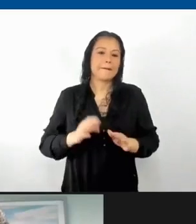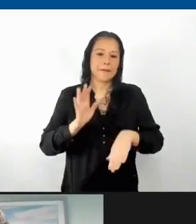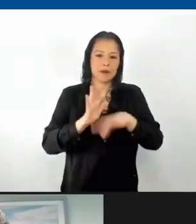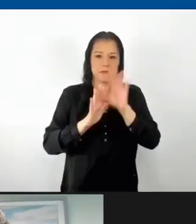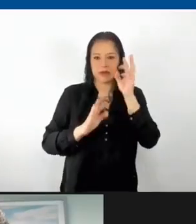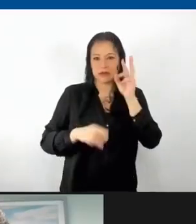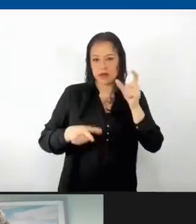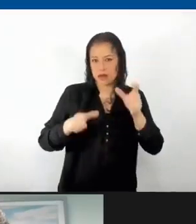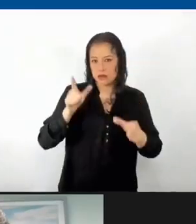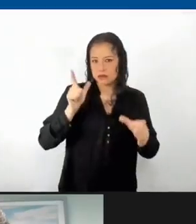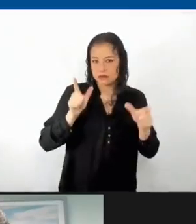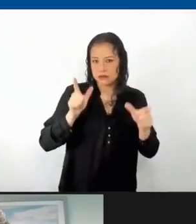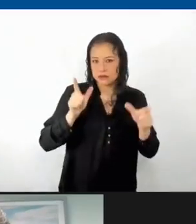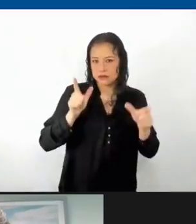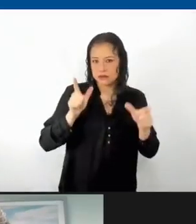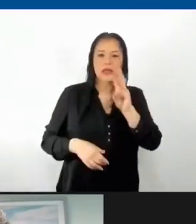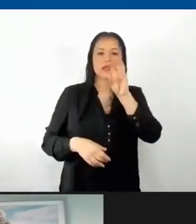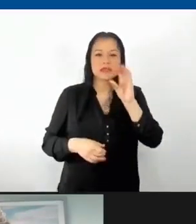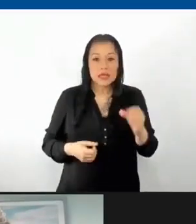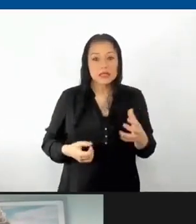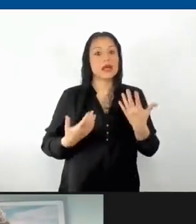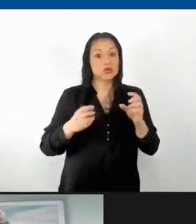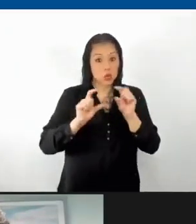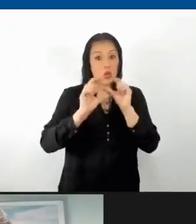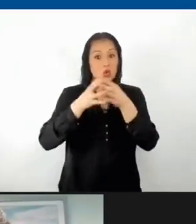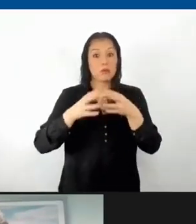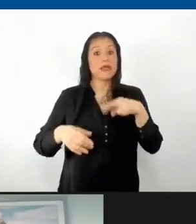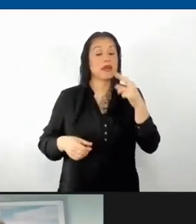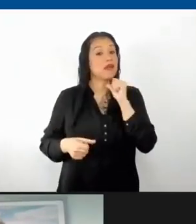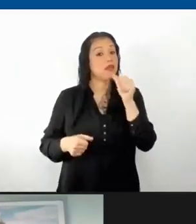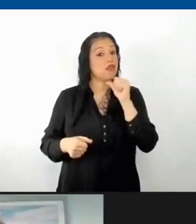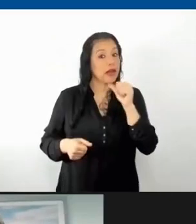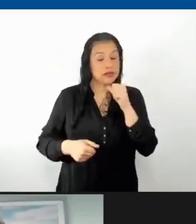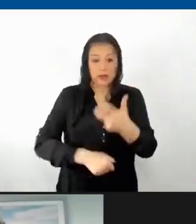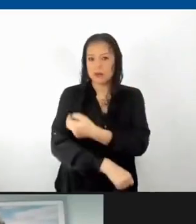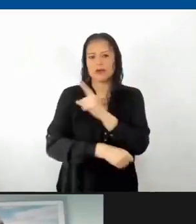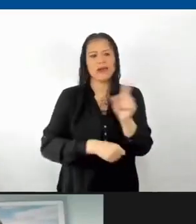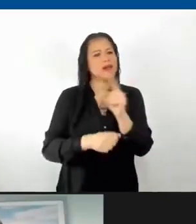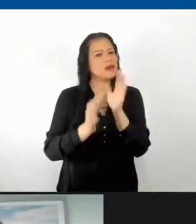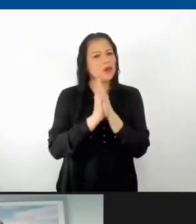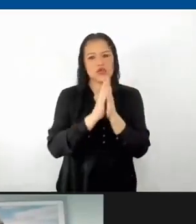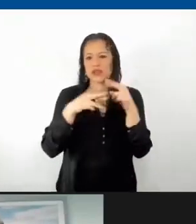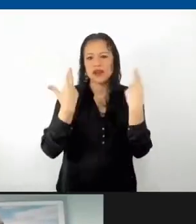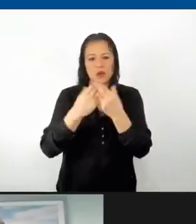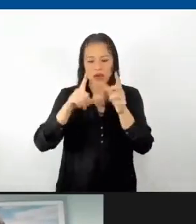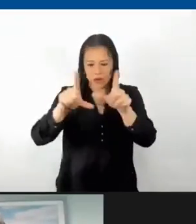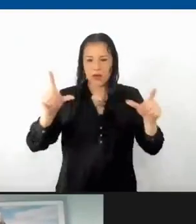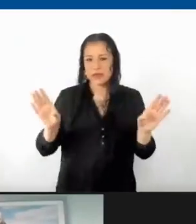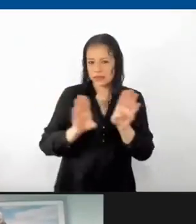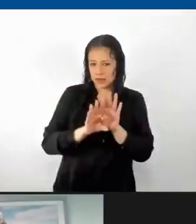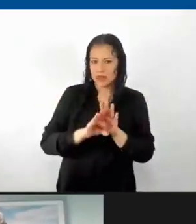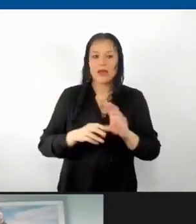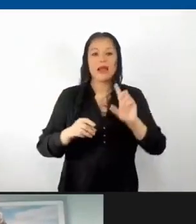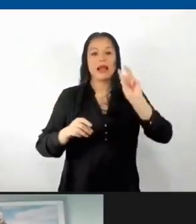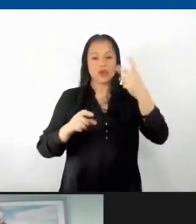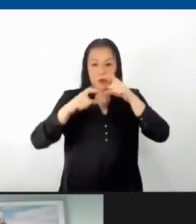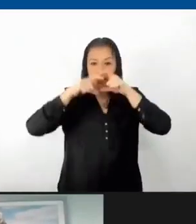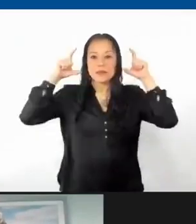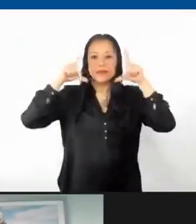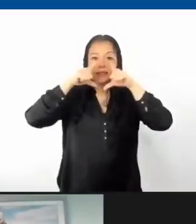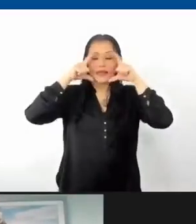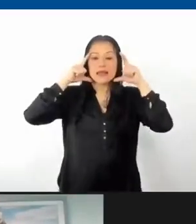50, 60, que es un grupo de riesgo, que todavía no les ha llegado la vacuna, que no se reúnan en espacios cerrados. La doble mascarilla,